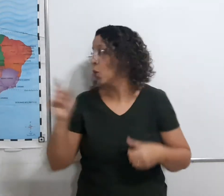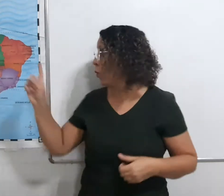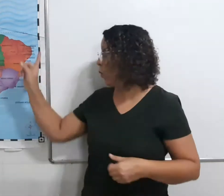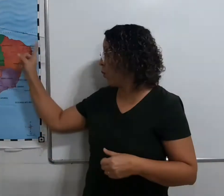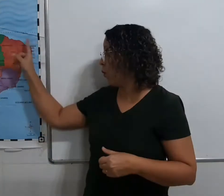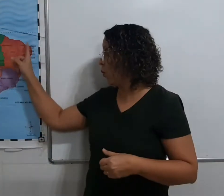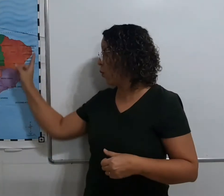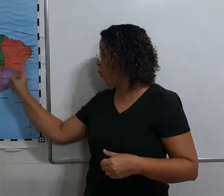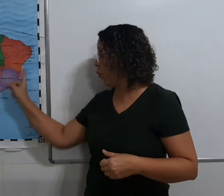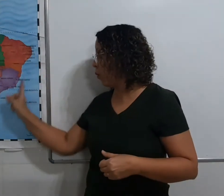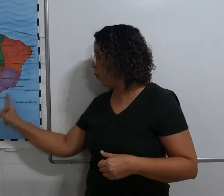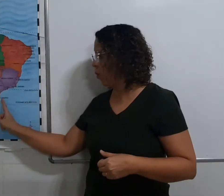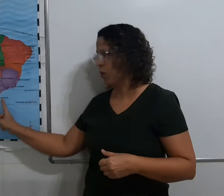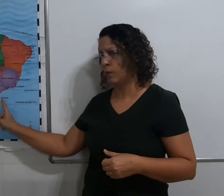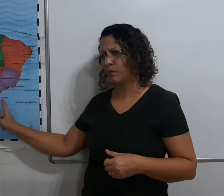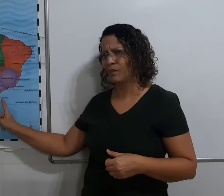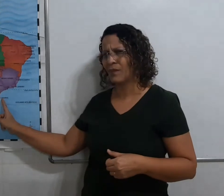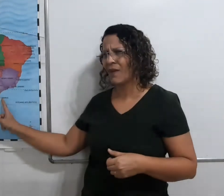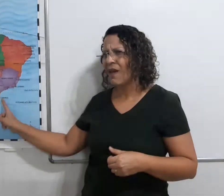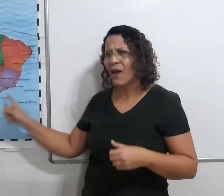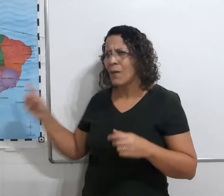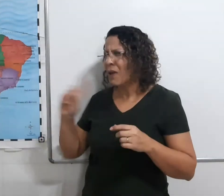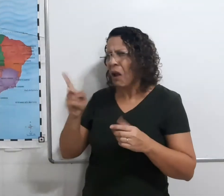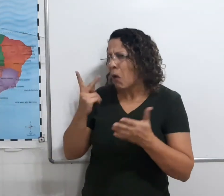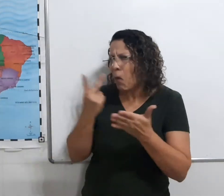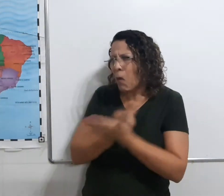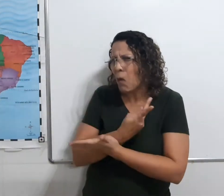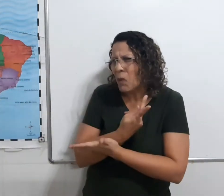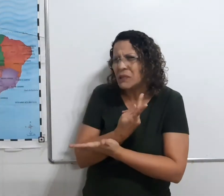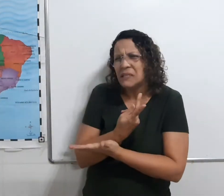Isso não aconteceu por acaso.